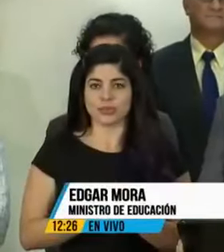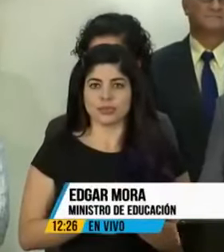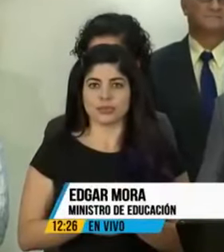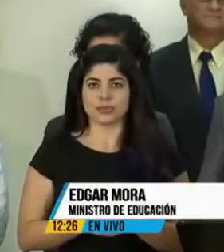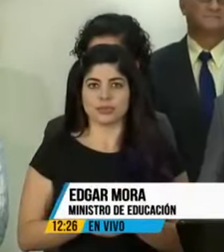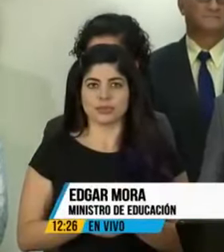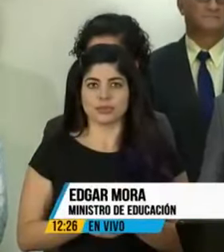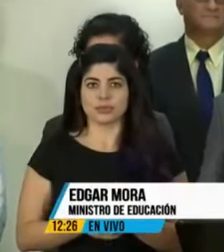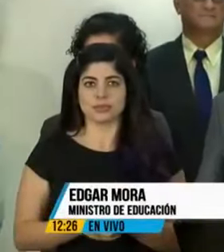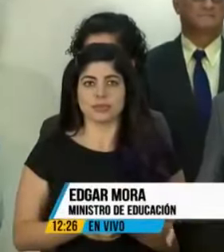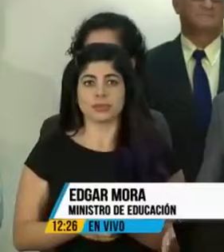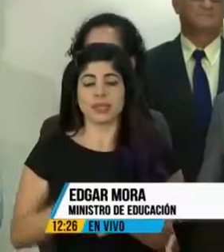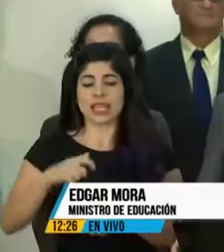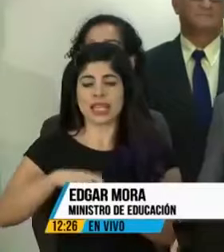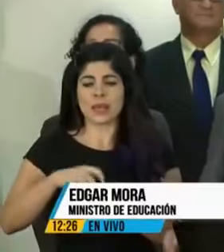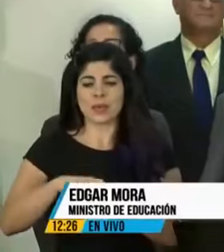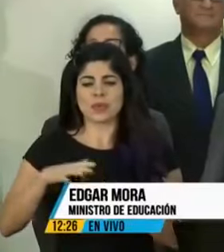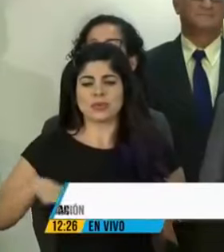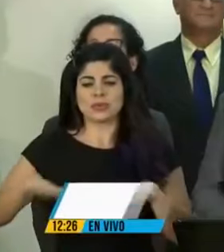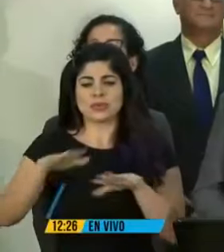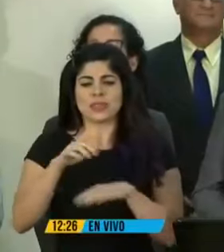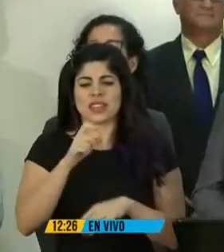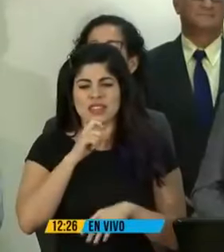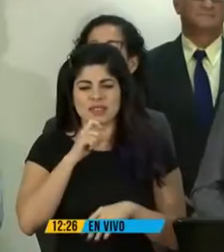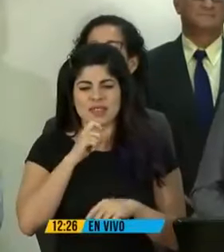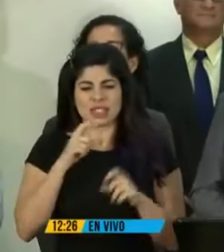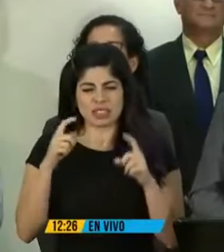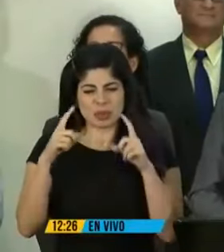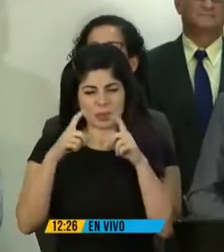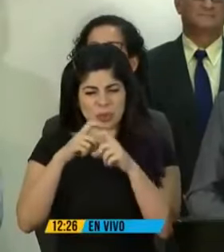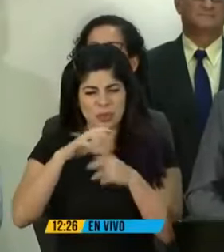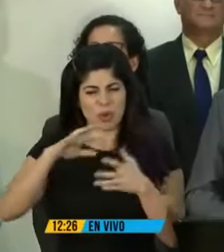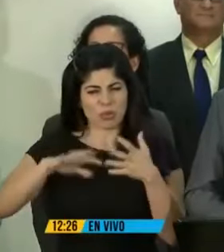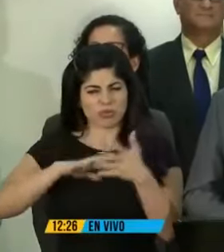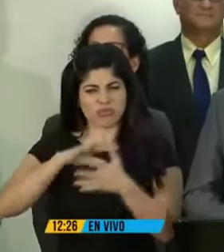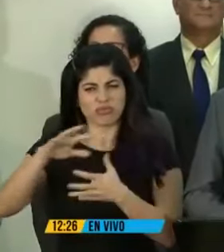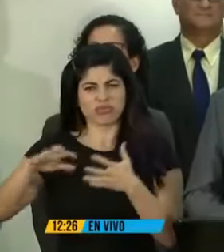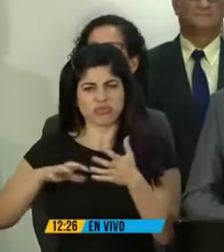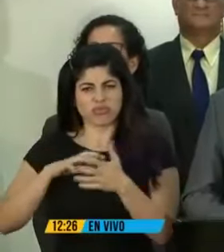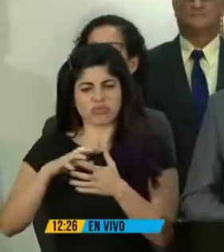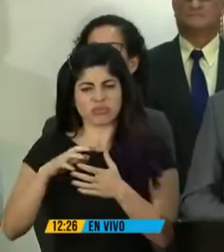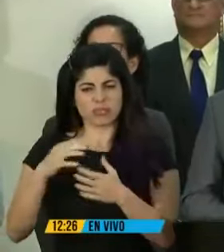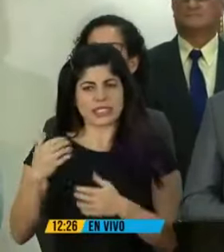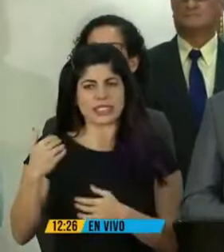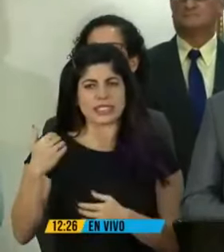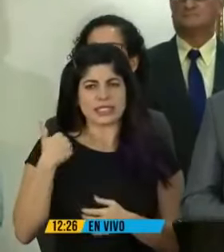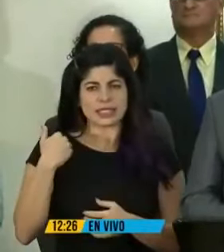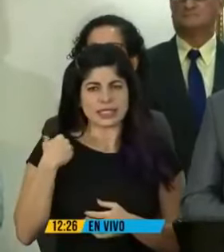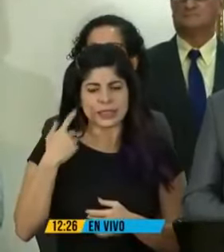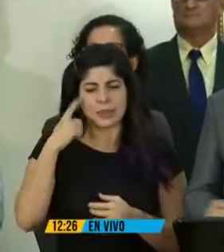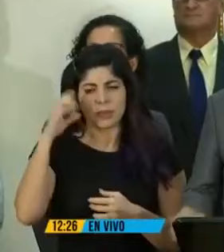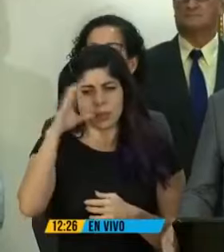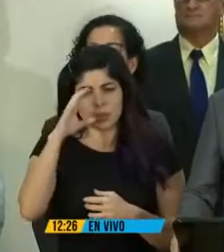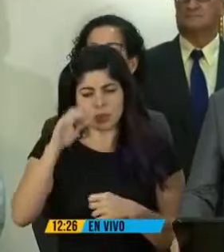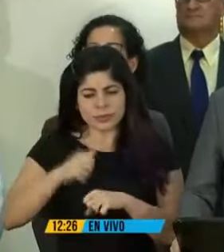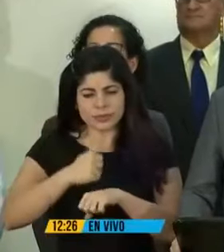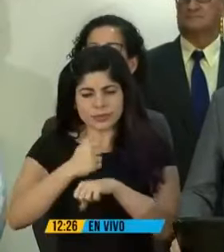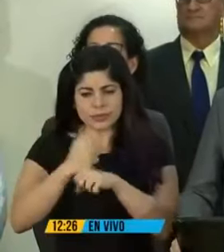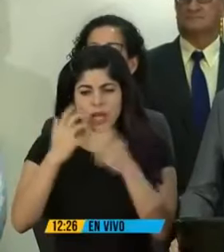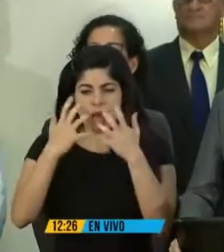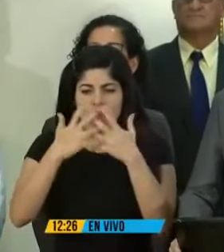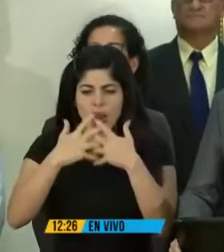Alvarado Quesada, Los tiempos difíciles, convulsos y complejos convocan a componer armonía entre